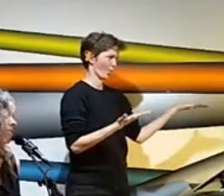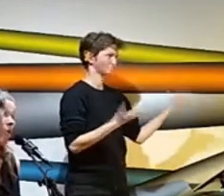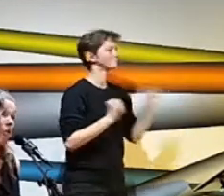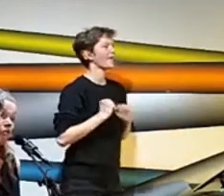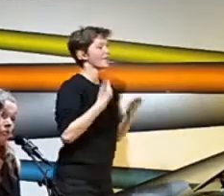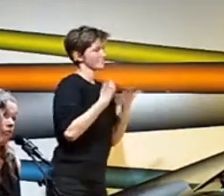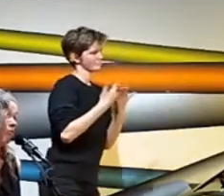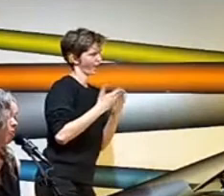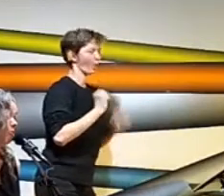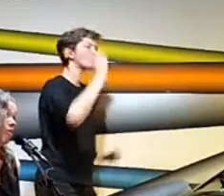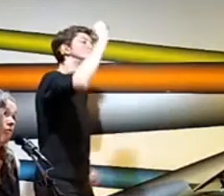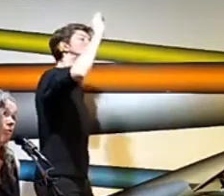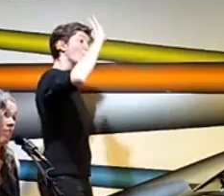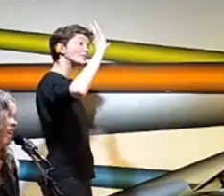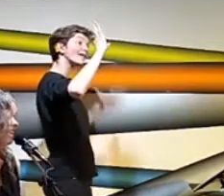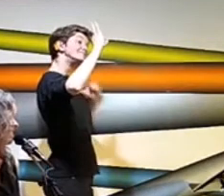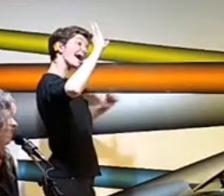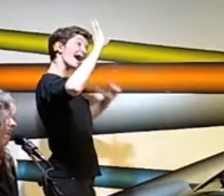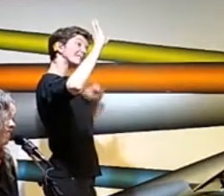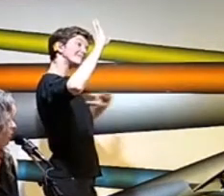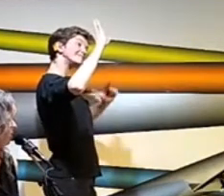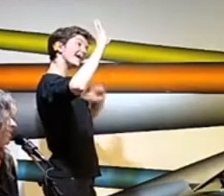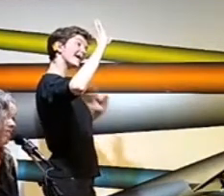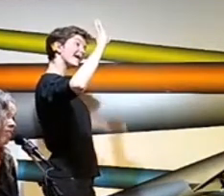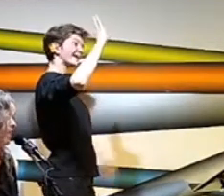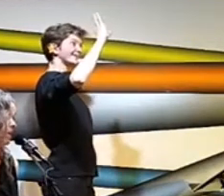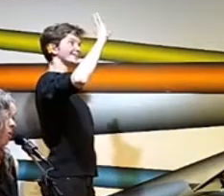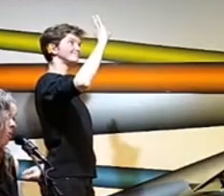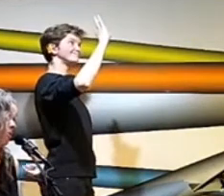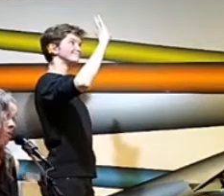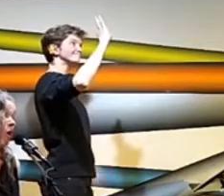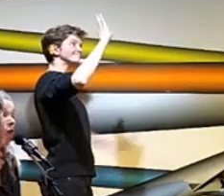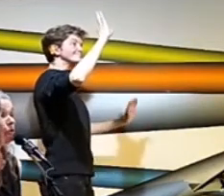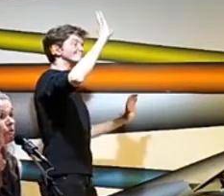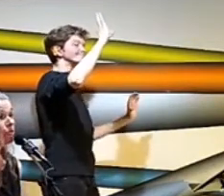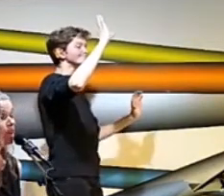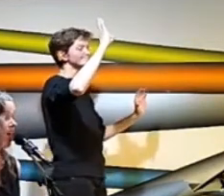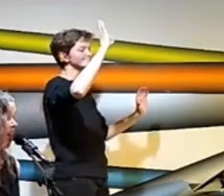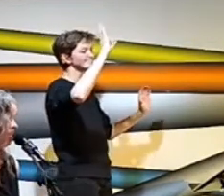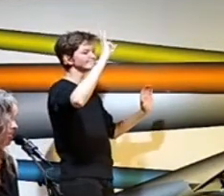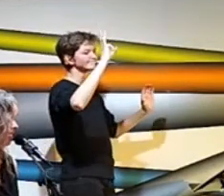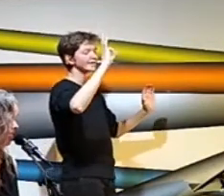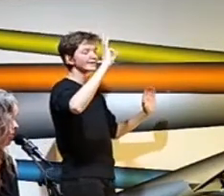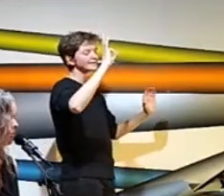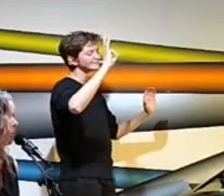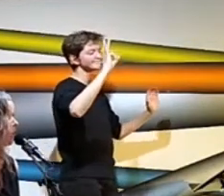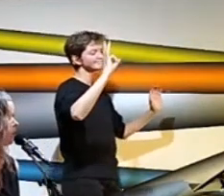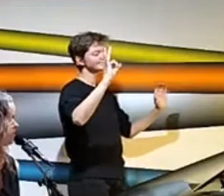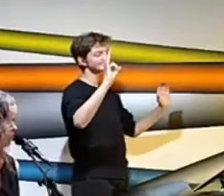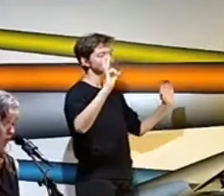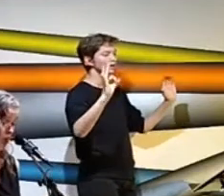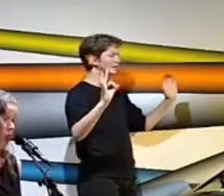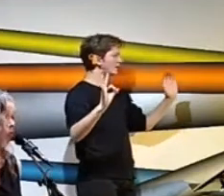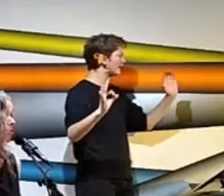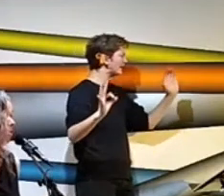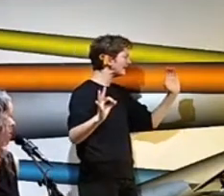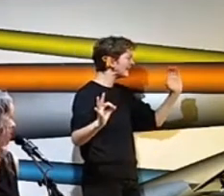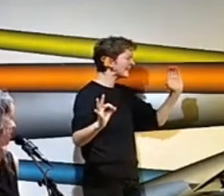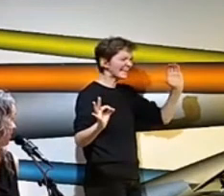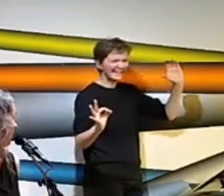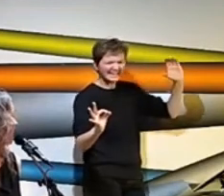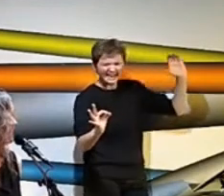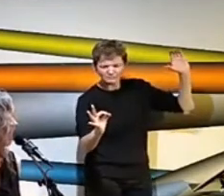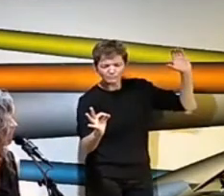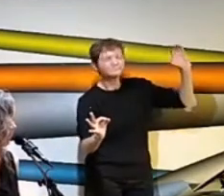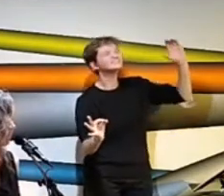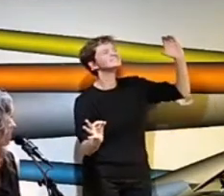Mond taucht nicht auf und die Sonne die Wort. Sie weiß nicht, ob sie dieser wirklich lohnt. Doch so allein, das ist schon hart. Doch der